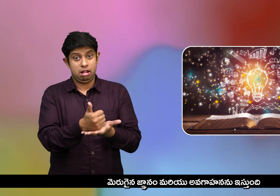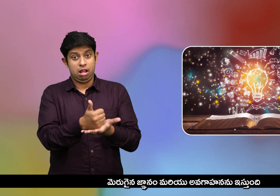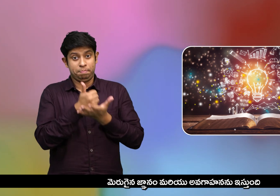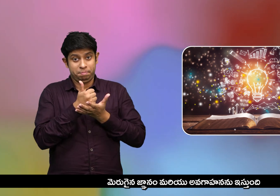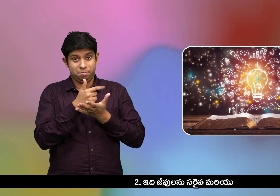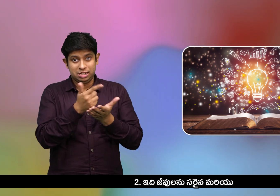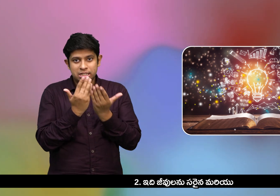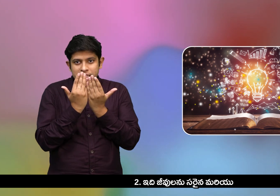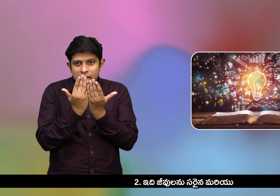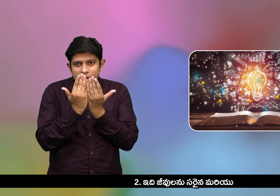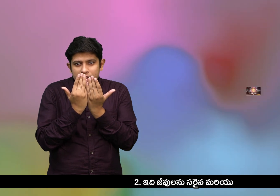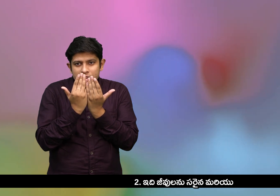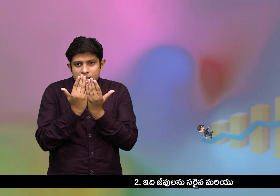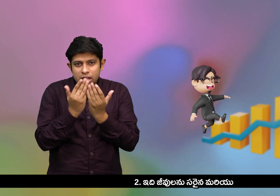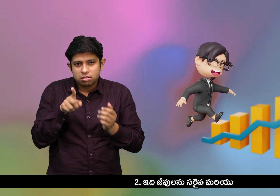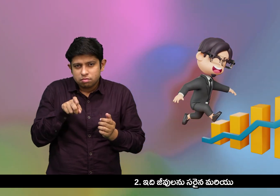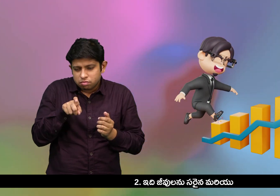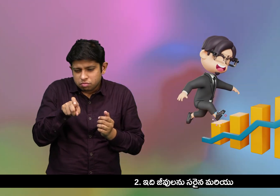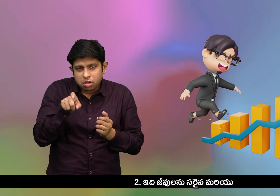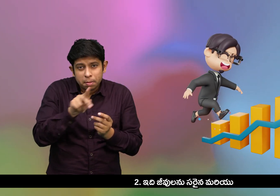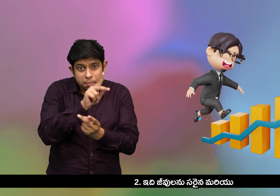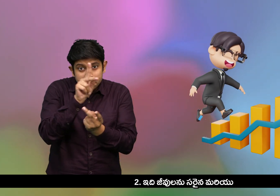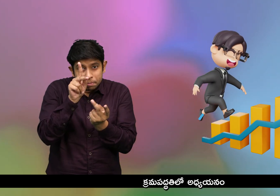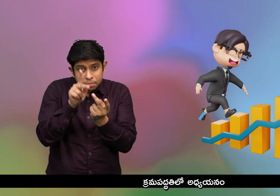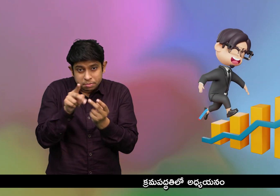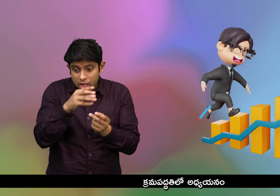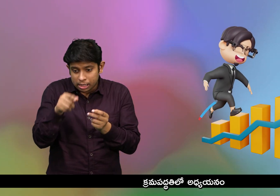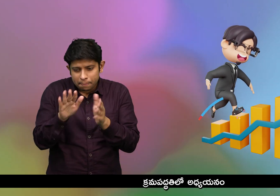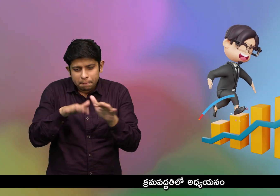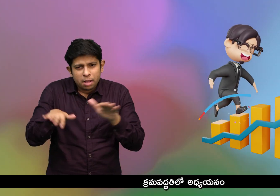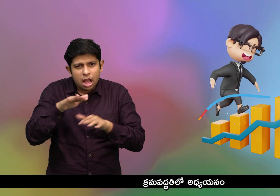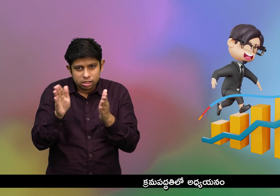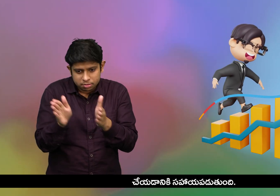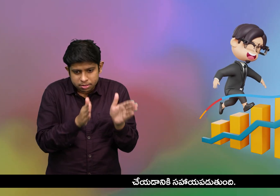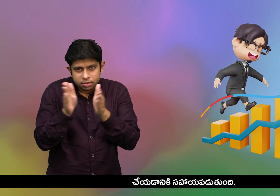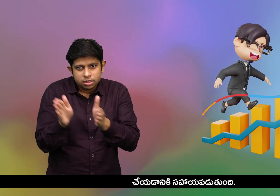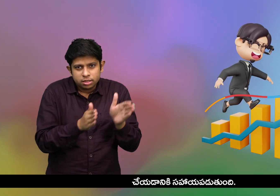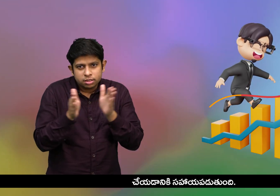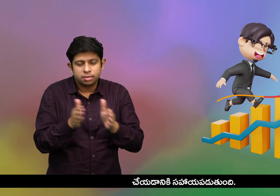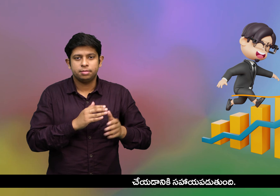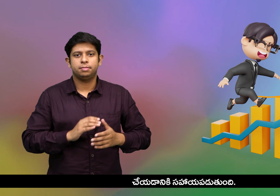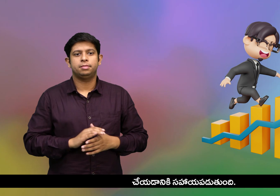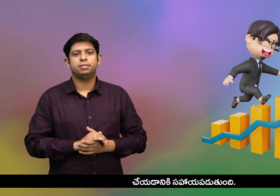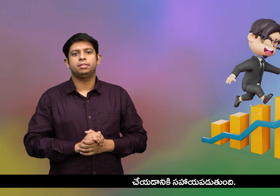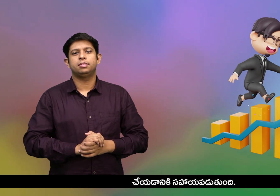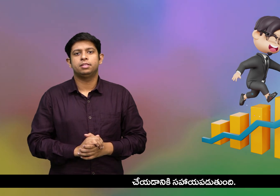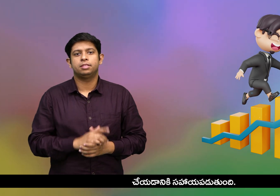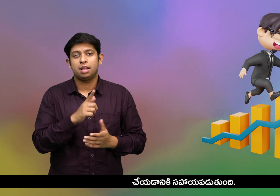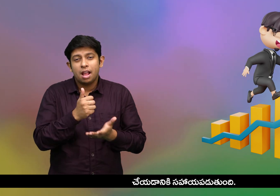ఇస్తుంది. 2. ఇది జీవులను సరైన మరియు క్రమ పద్ధతిలో అధ్యయనం చేయడానికి సహాయపడుతుంది.